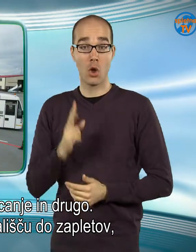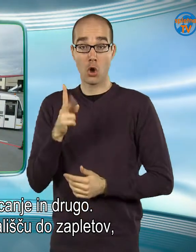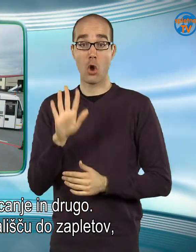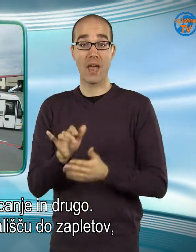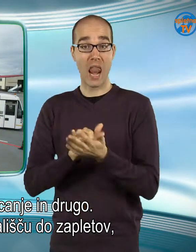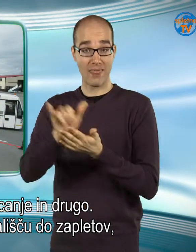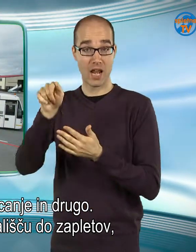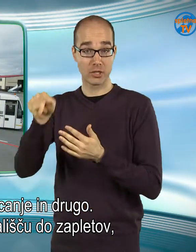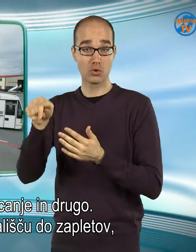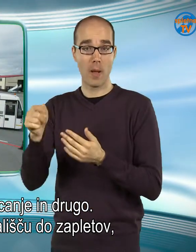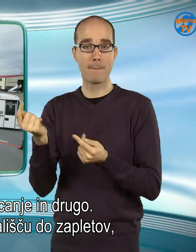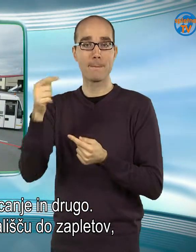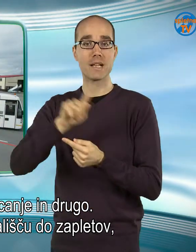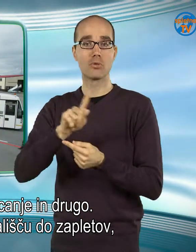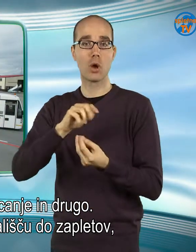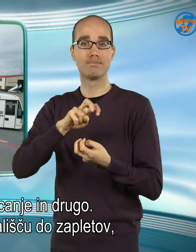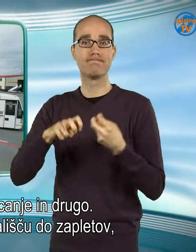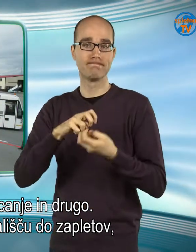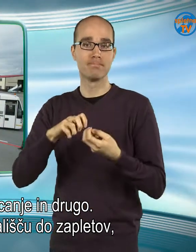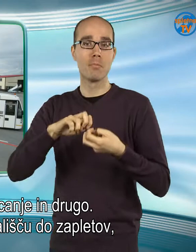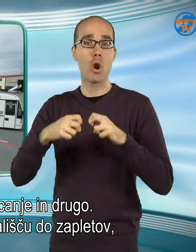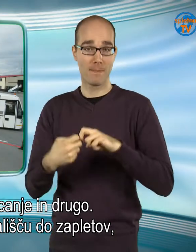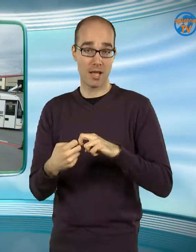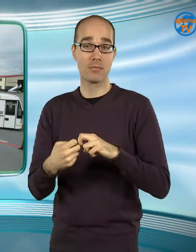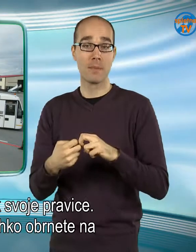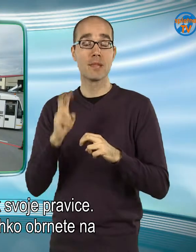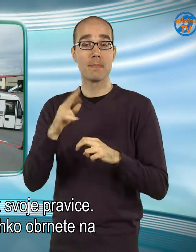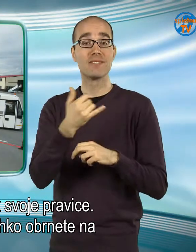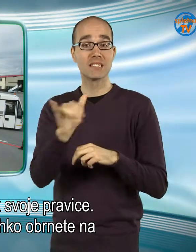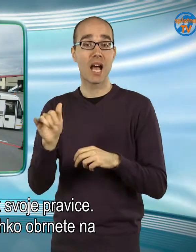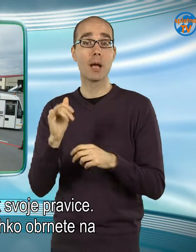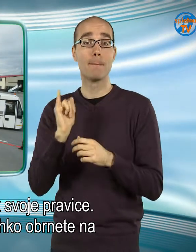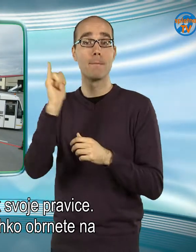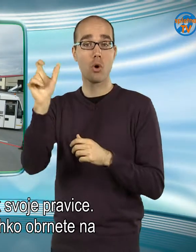Kadar pride na letališču do zapletov, ima vsak potnik svoje pravice.